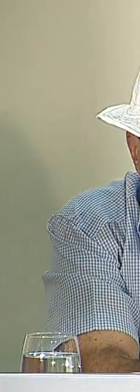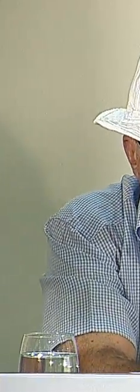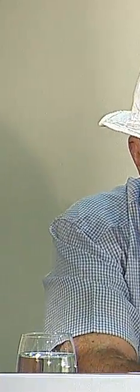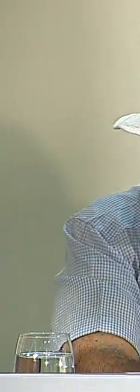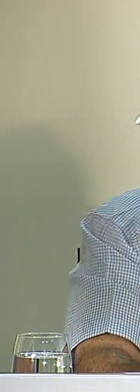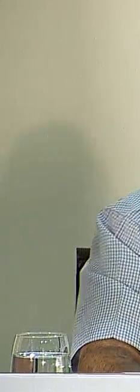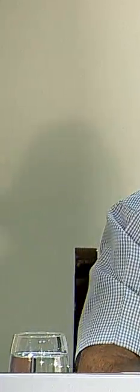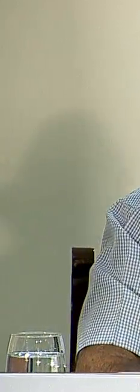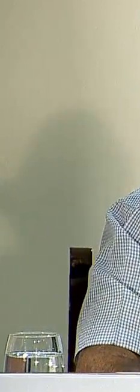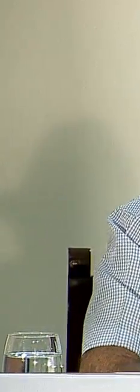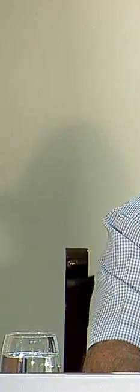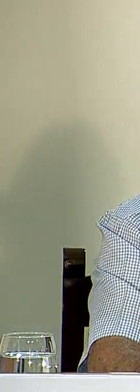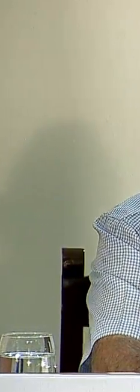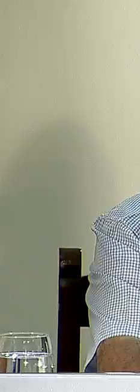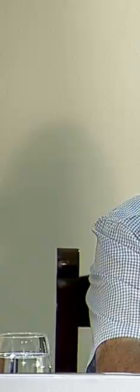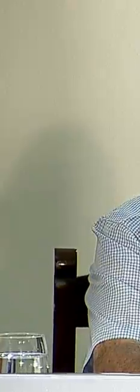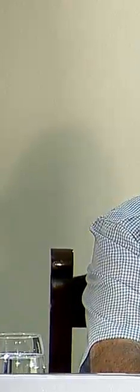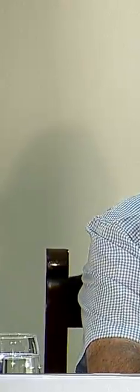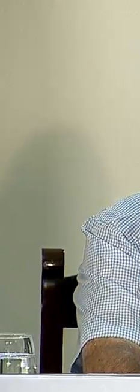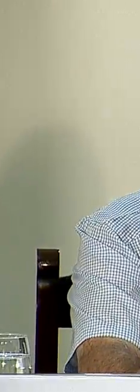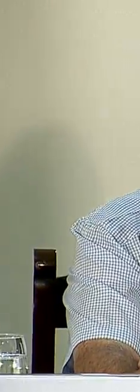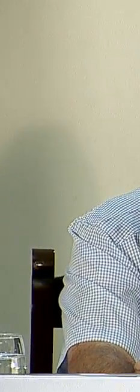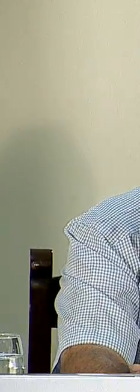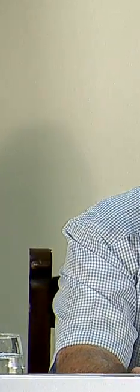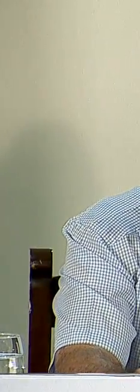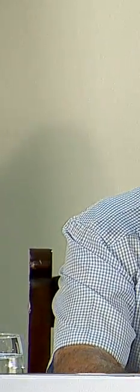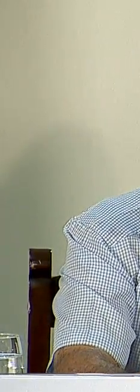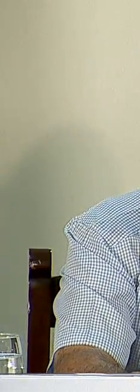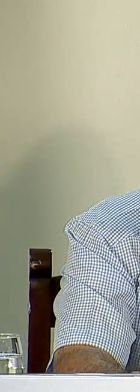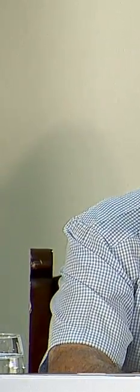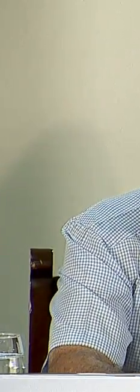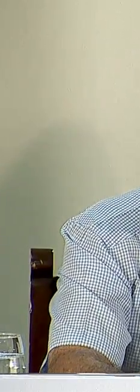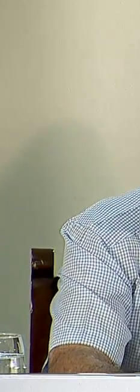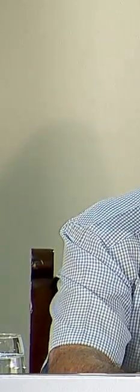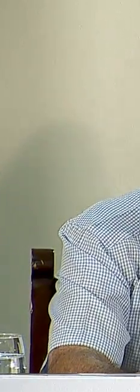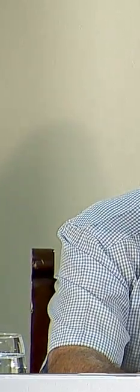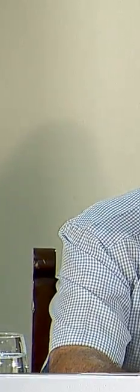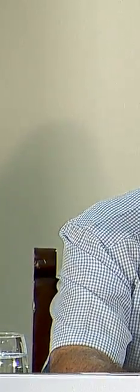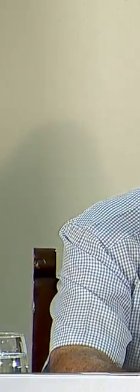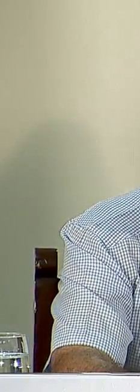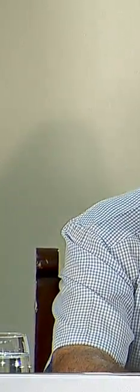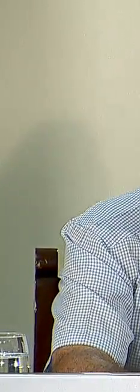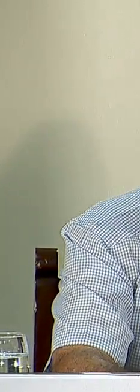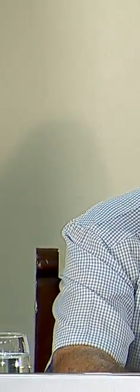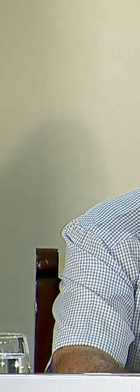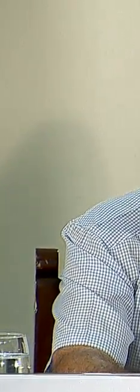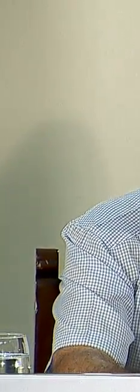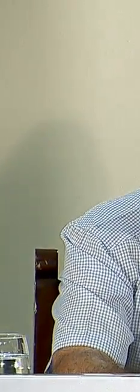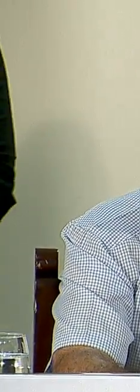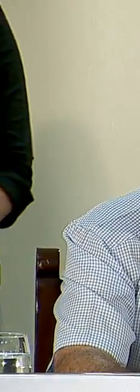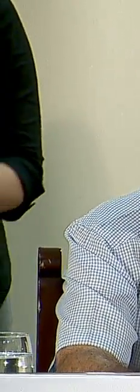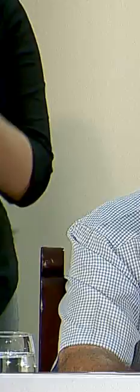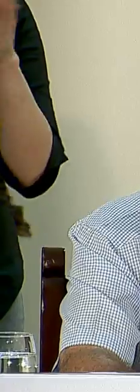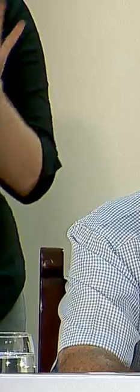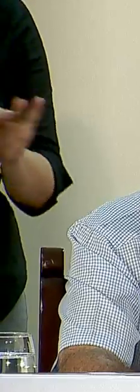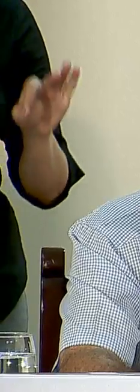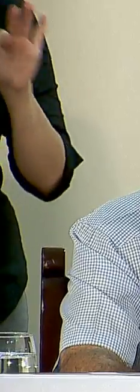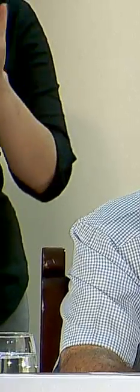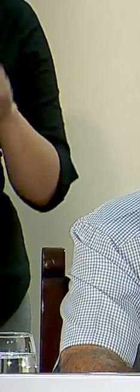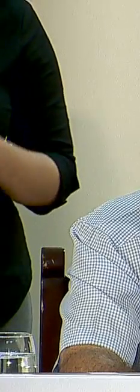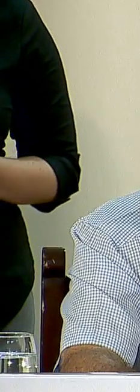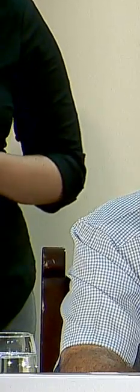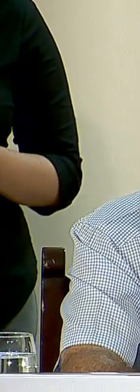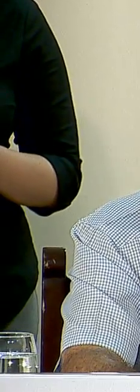productos con mucho sacrificio a la ciudad. Gracias. Para nosotros es importantísimo,